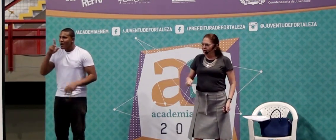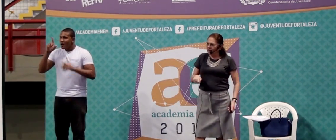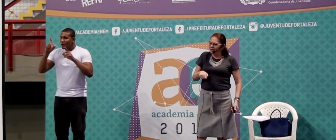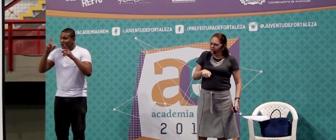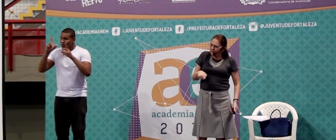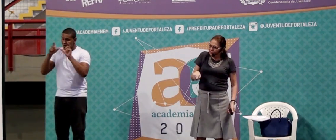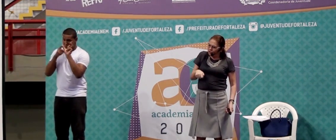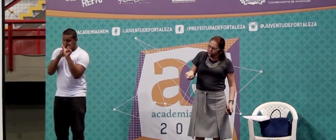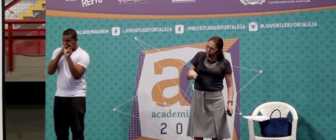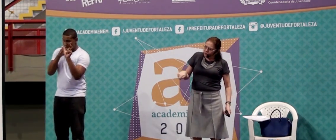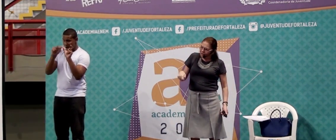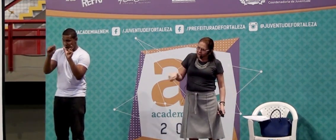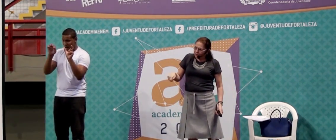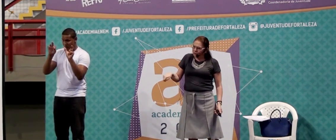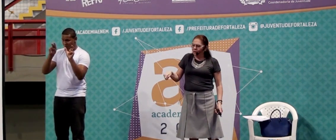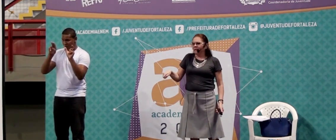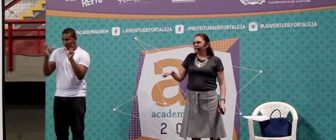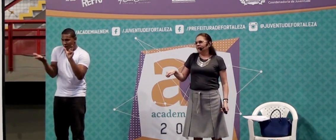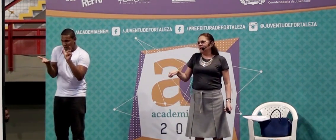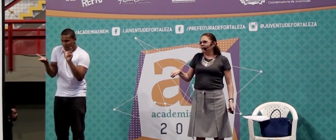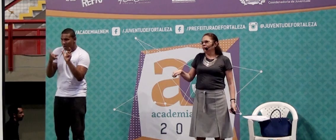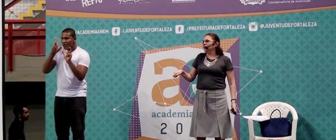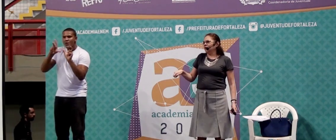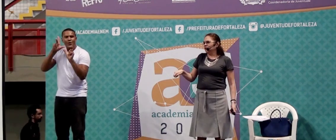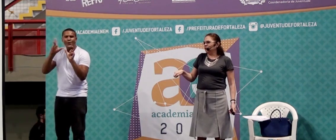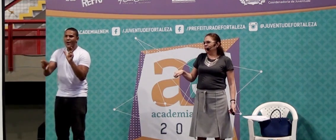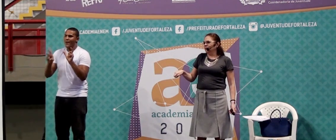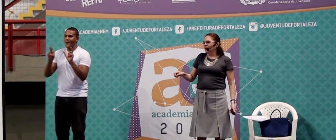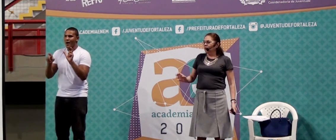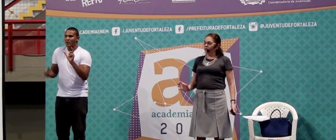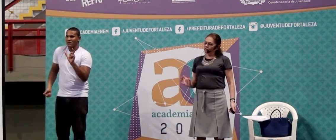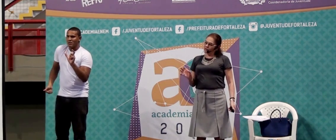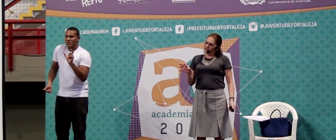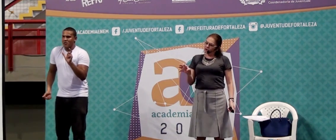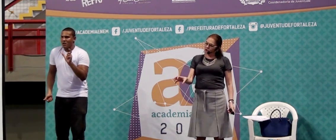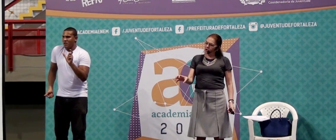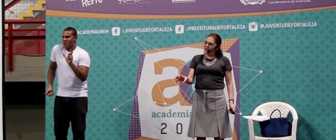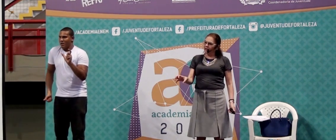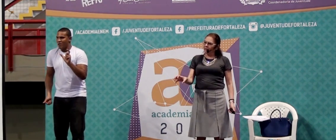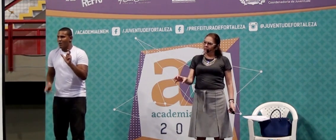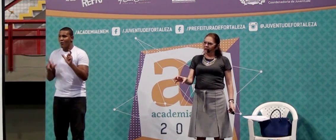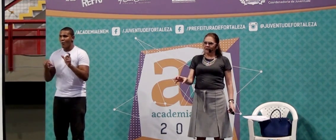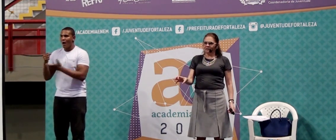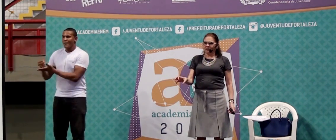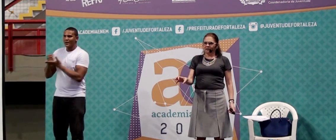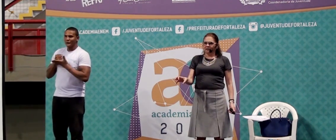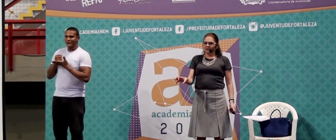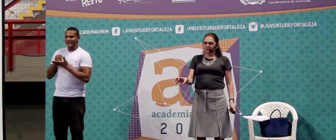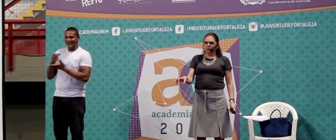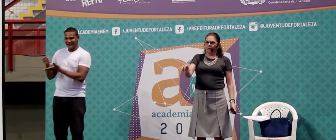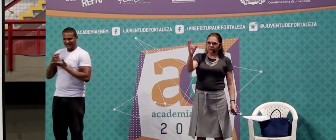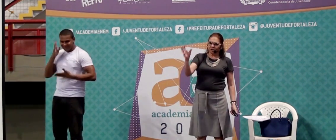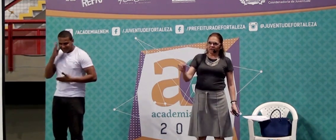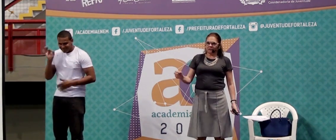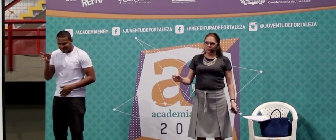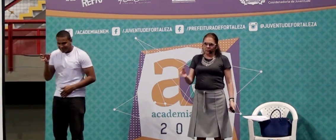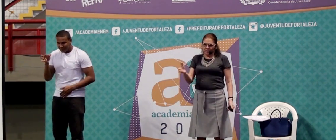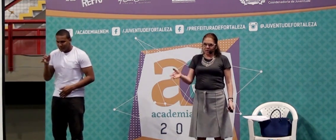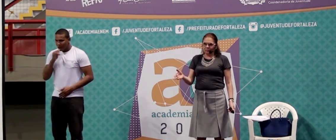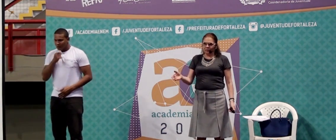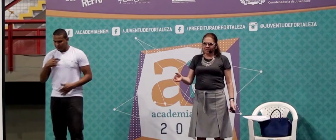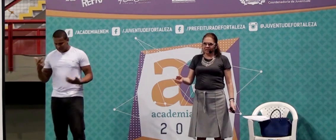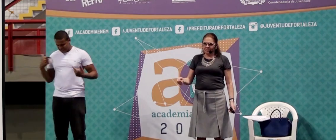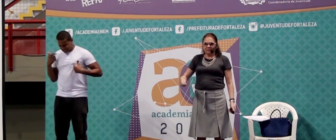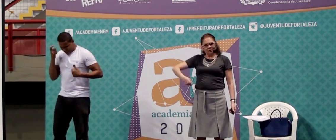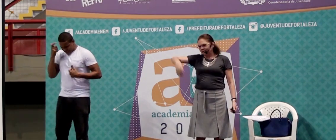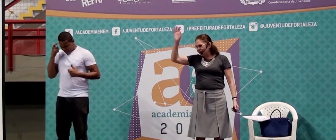é alguém que está com dificuldade de começar o texto. Quando você joga aquela palavra, o bendito